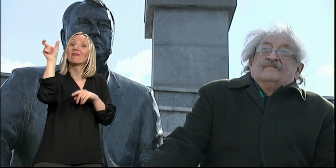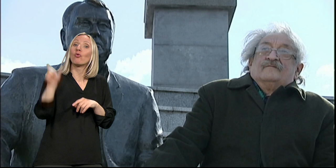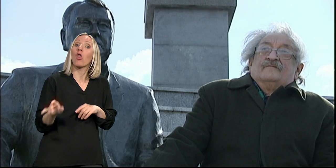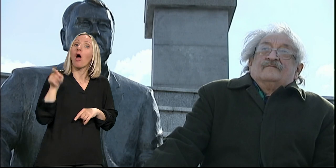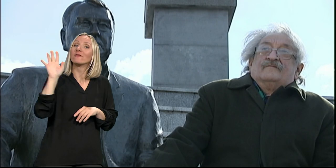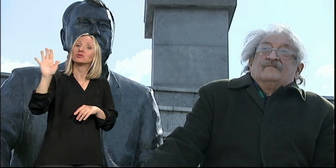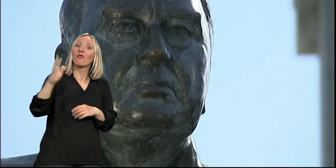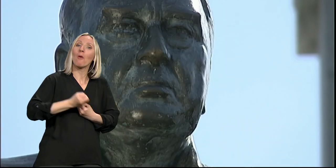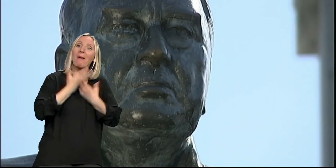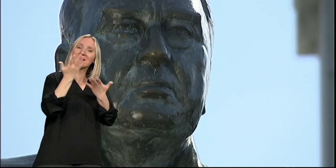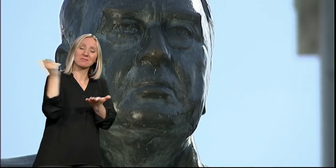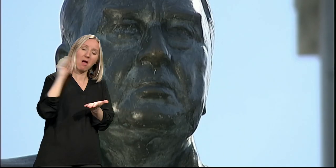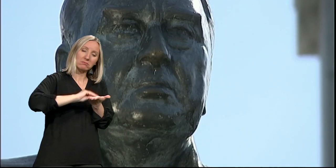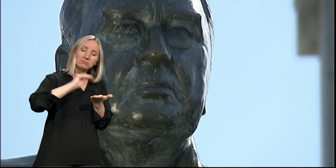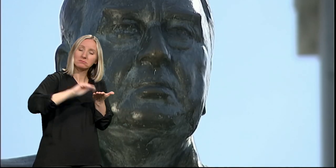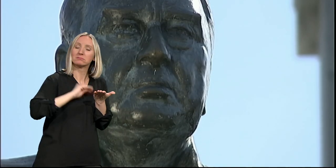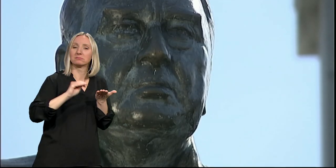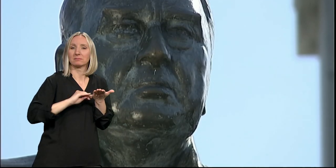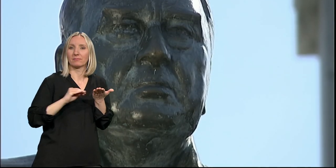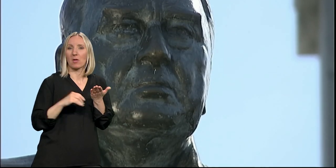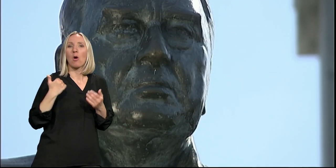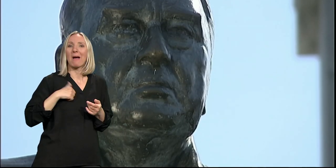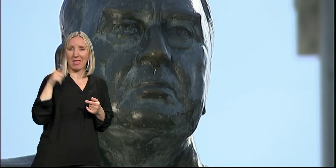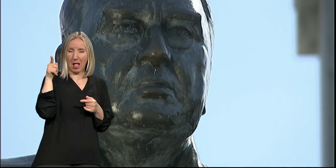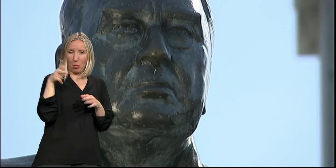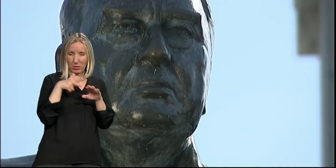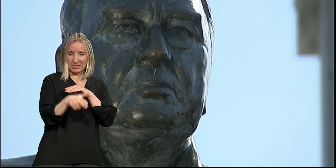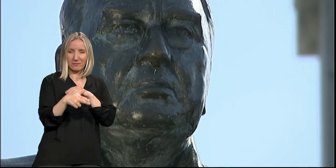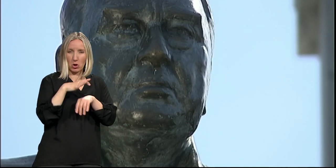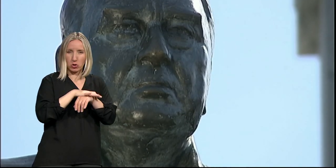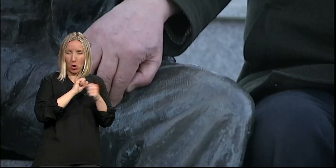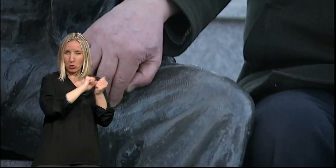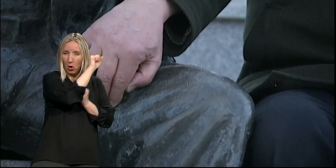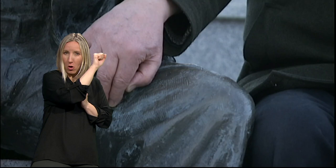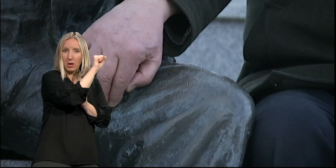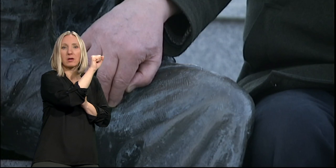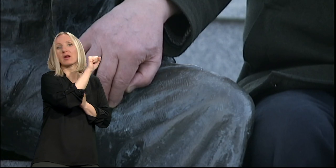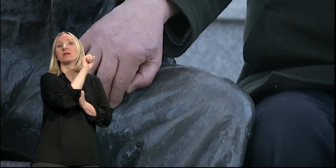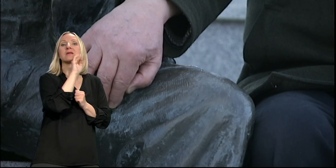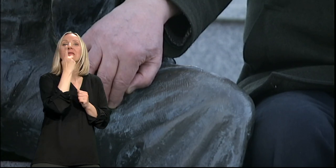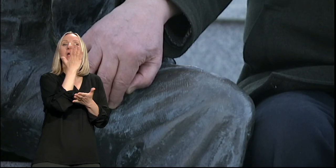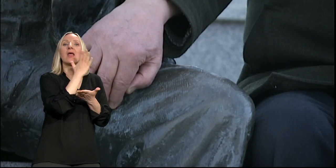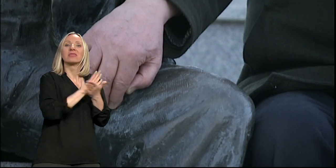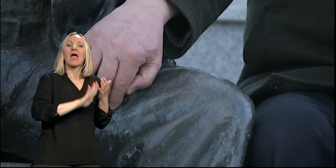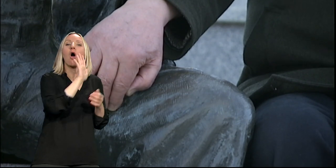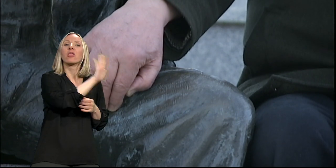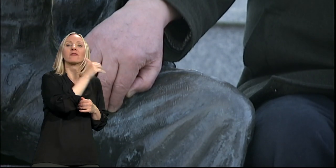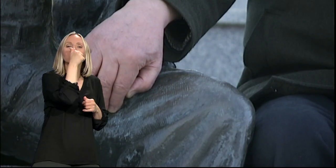Luci, u toj knjizi poetika Duška Trifunovića, jedan deo njegove